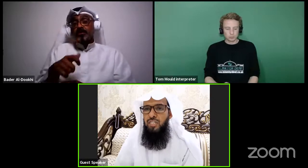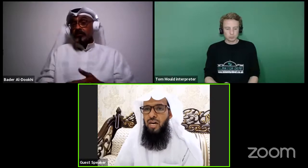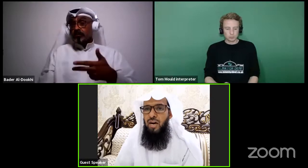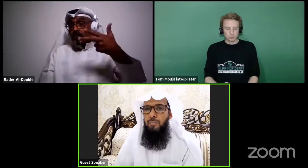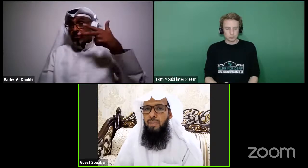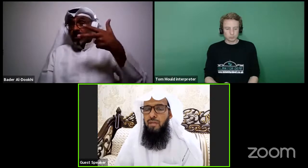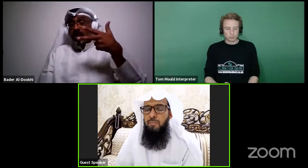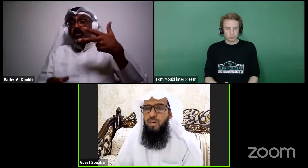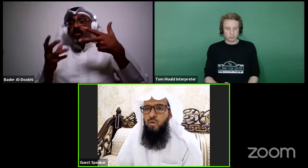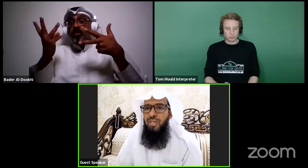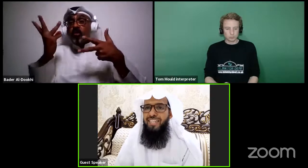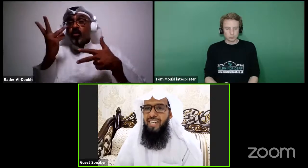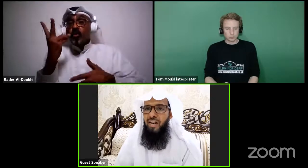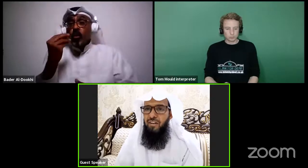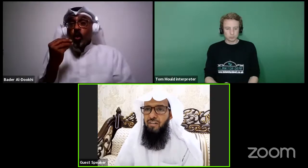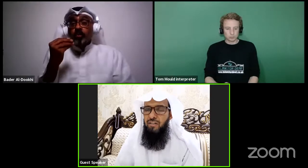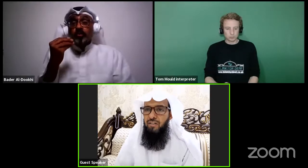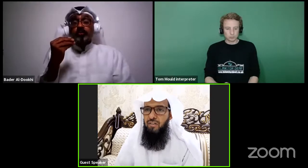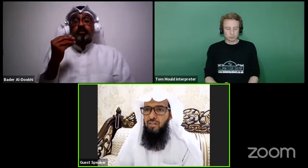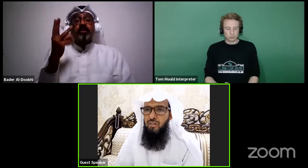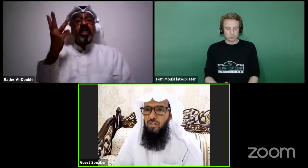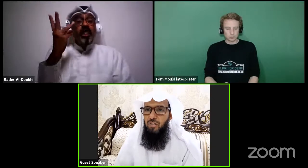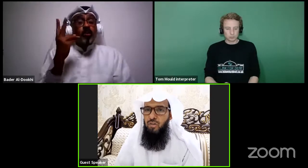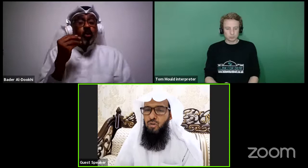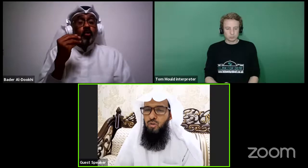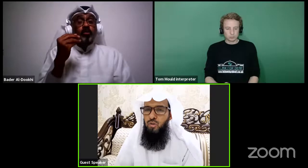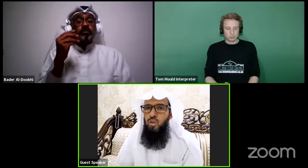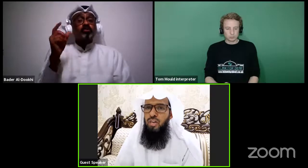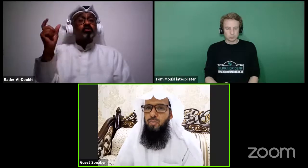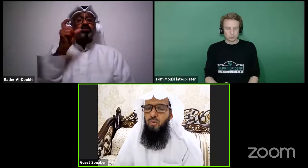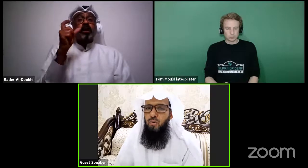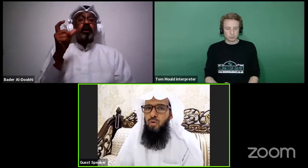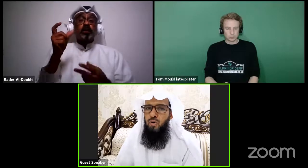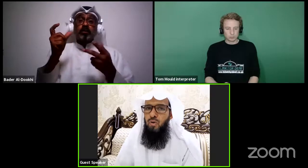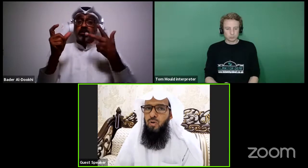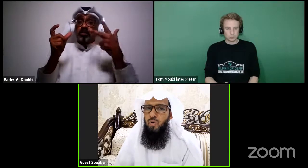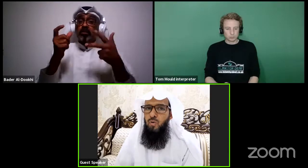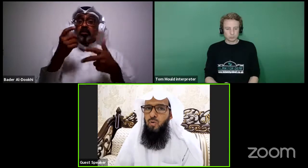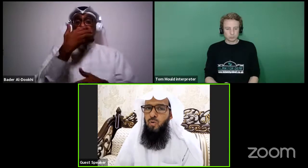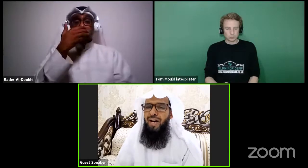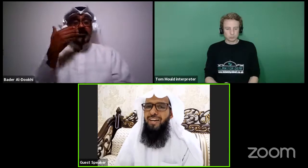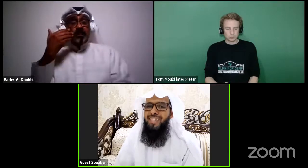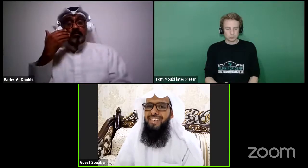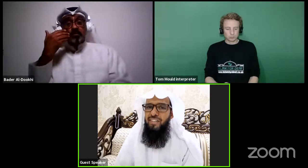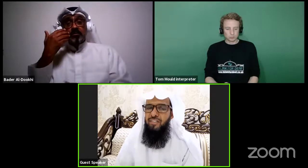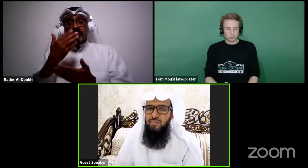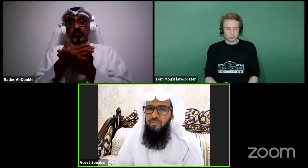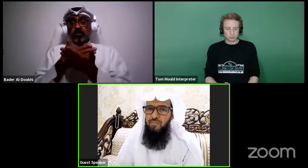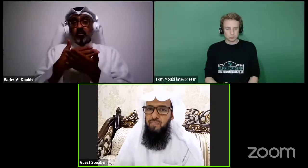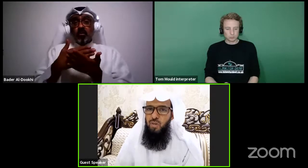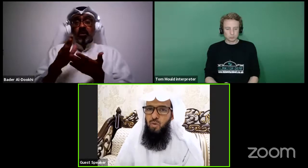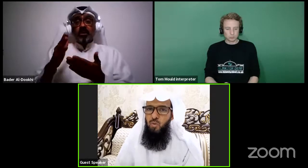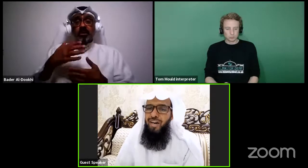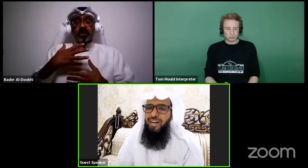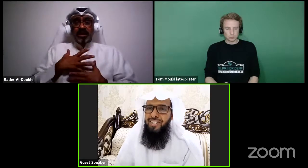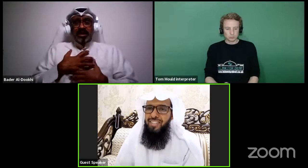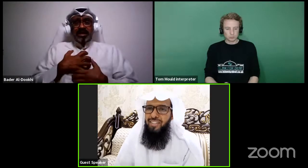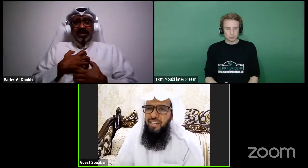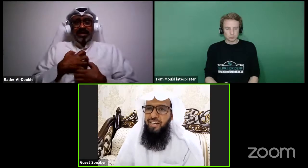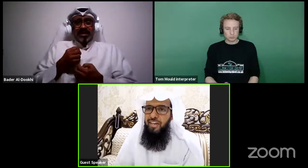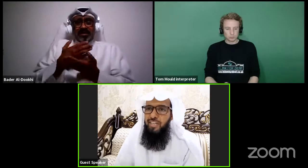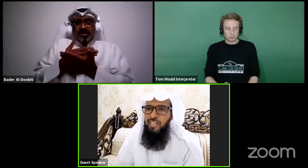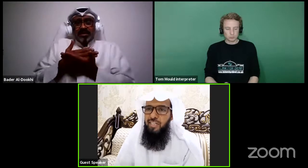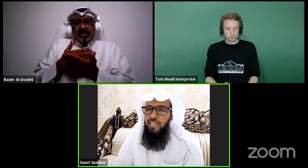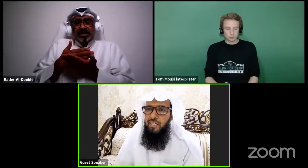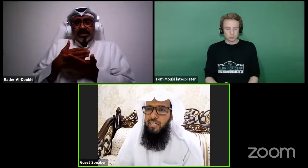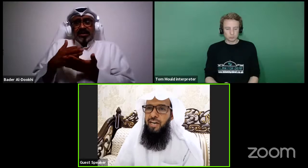وثلاثة أيام من كل شهر تذهب وحر الصدر. وحر الصدر